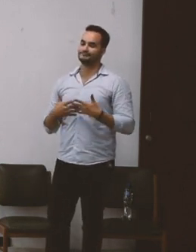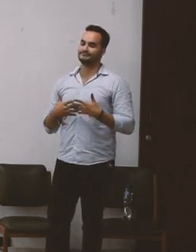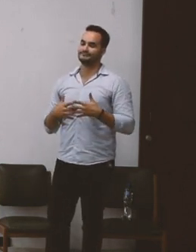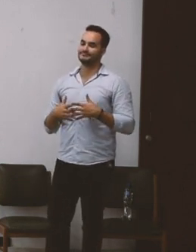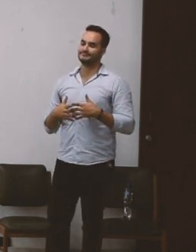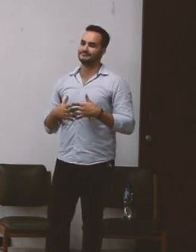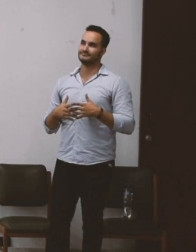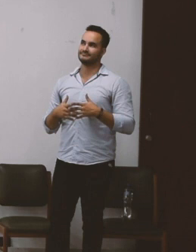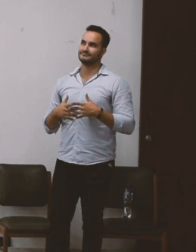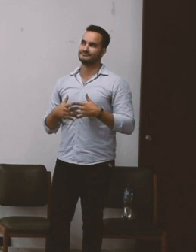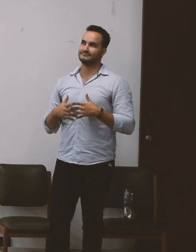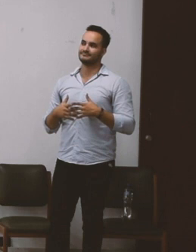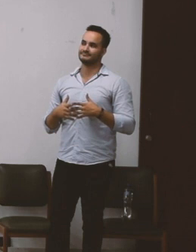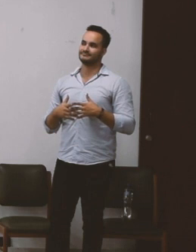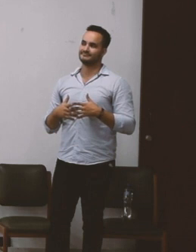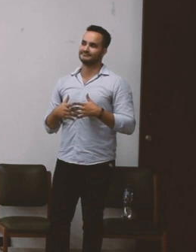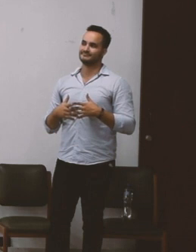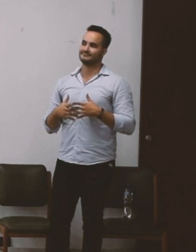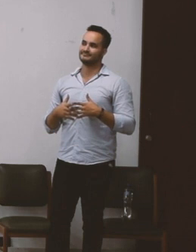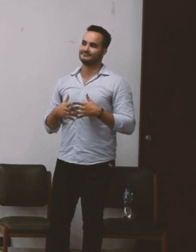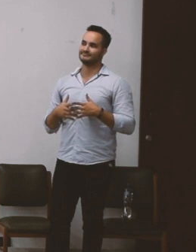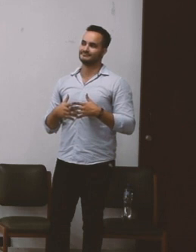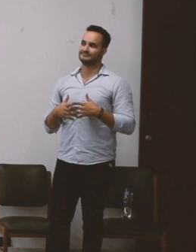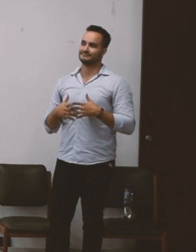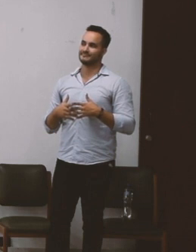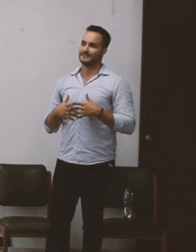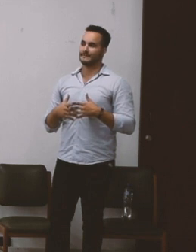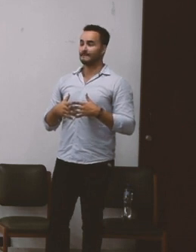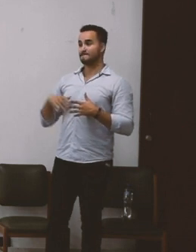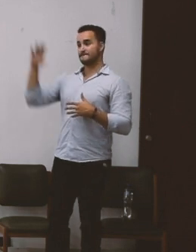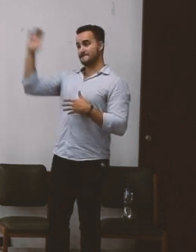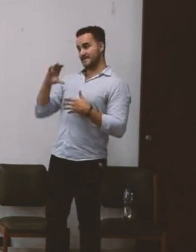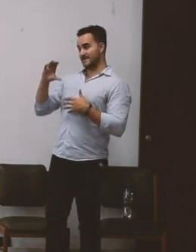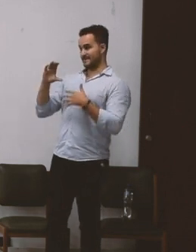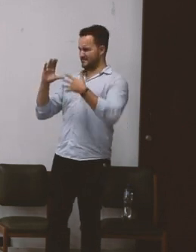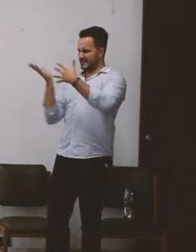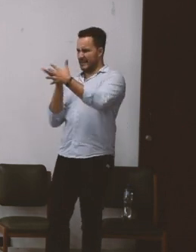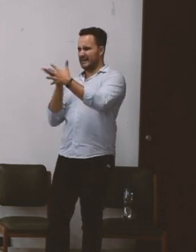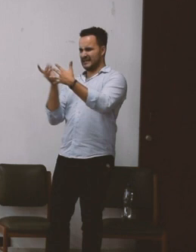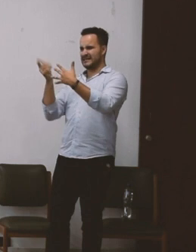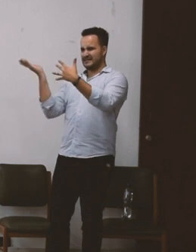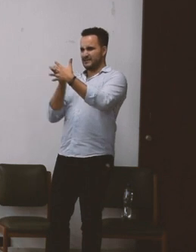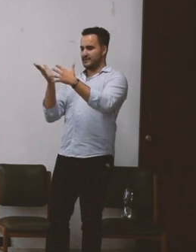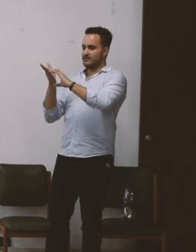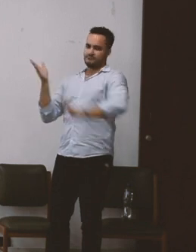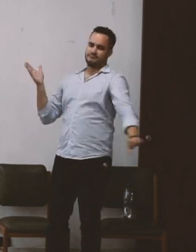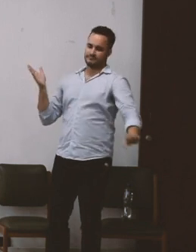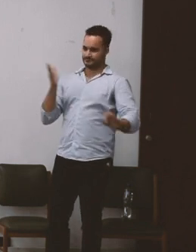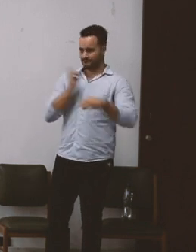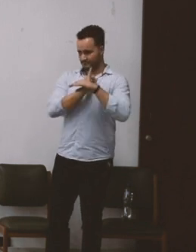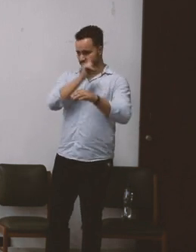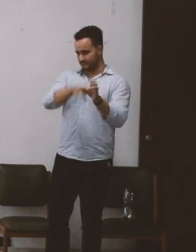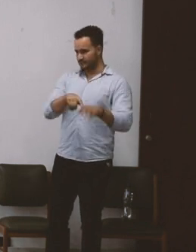1, 2, 3, 4, casi la mitad de la beca lo ocupo para cubrir el costo de la escuela mensual que tengo que